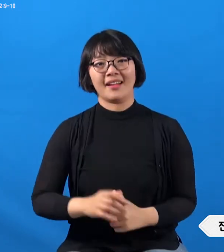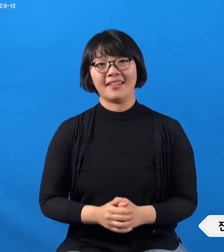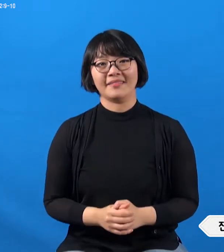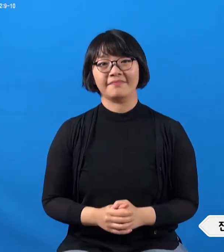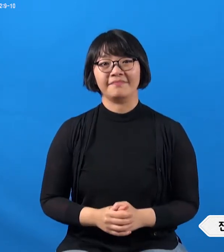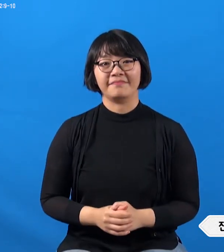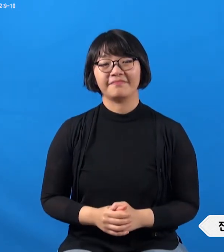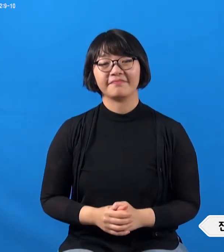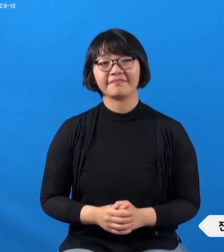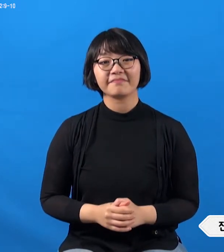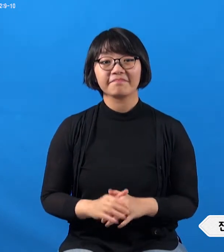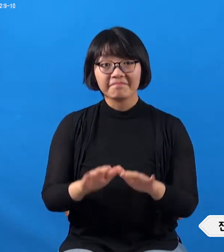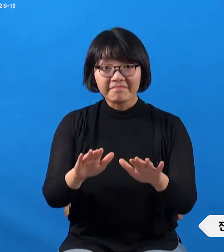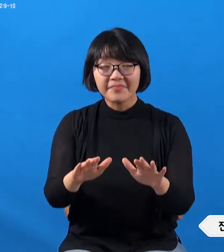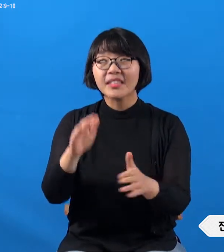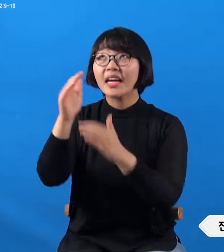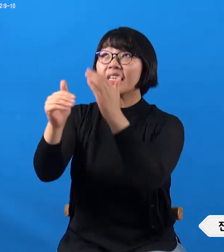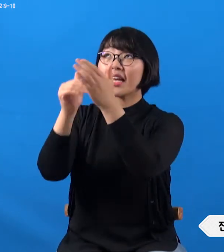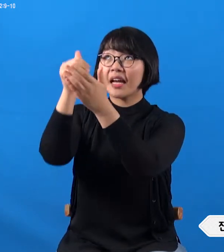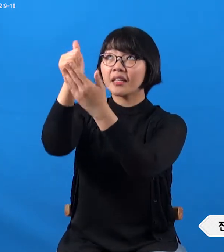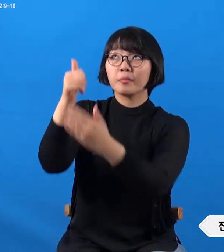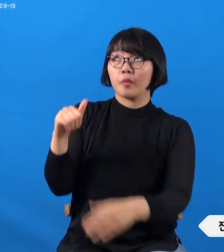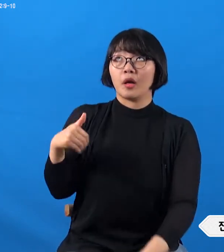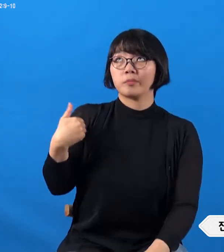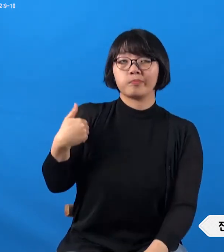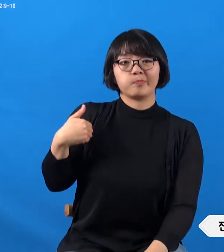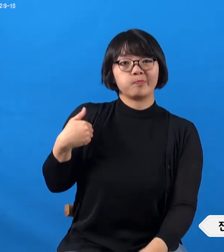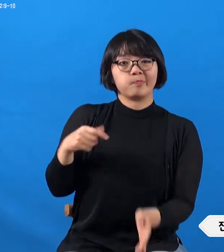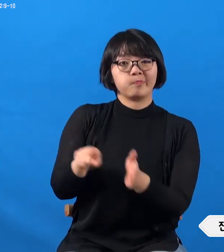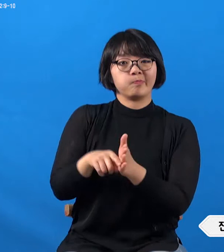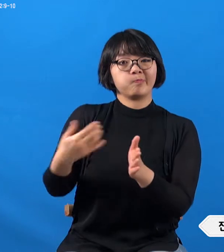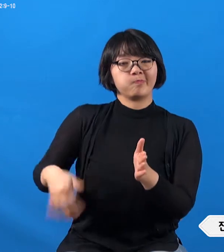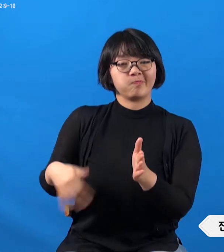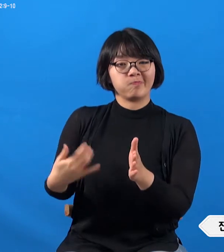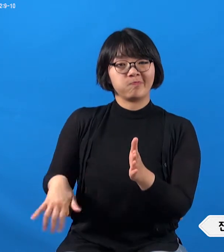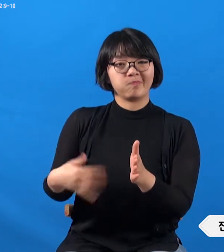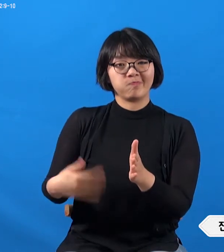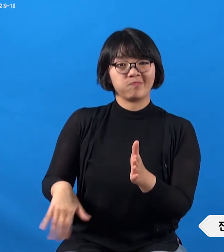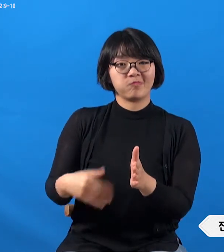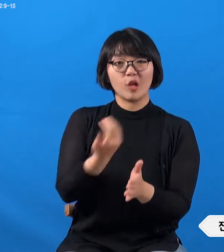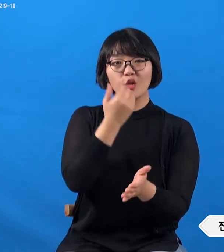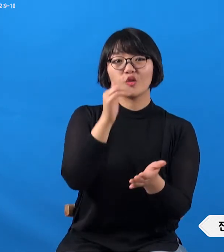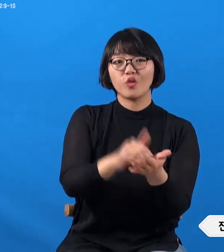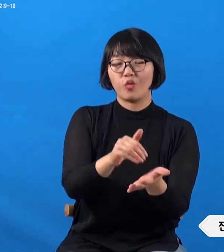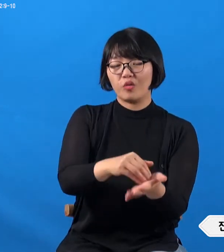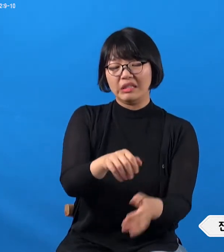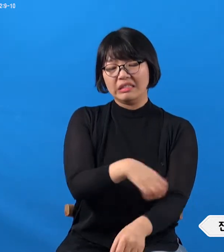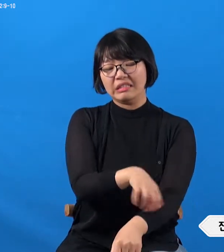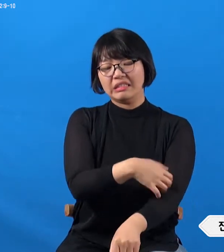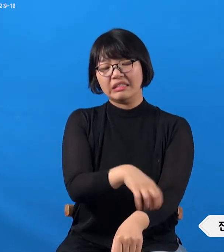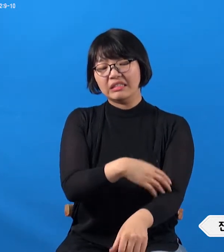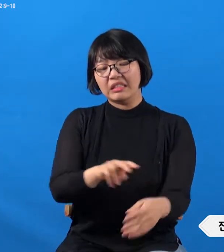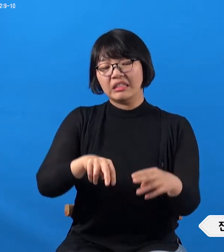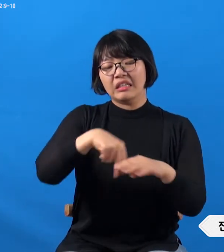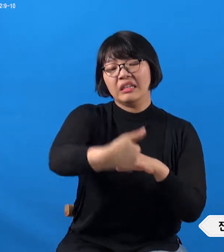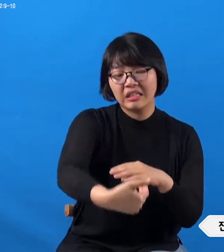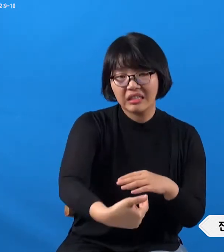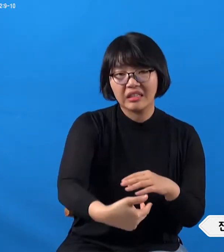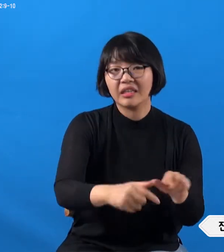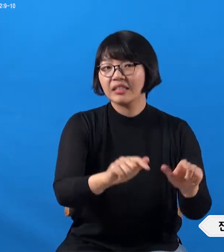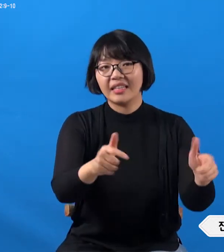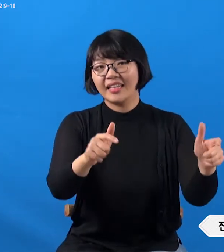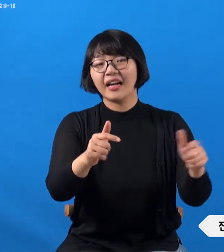선택하셨다라고 말씀합니다. 바로 주님을 알지 못하고 모퉁이 돌에 거치는 돌이 되어 넘어지는 자들이